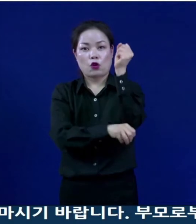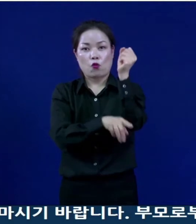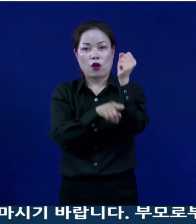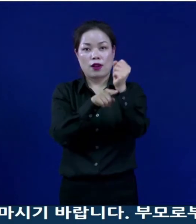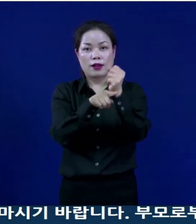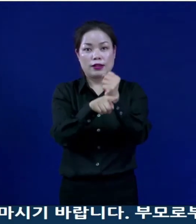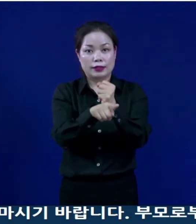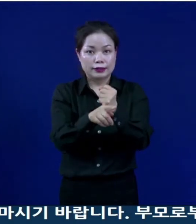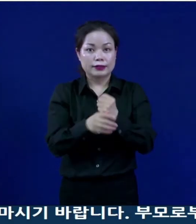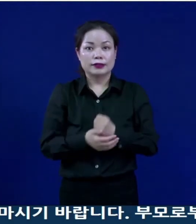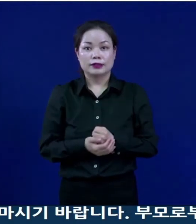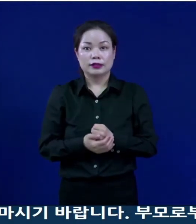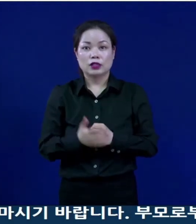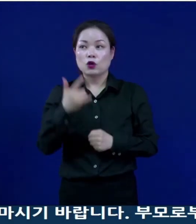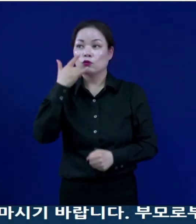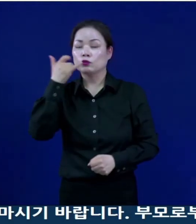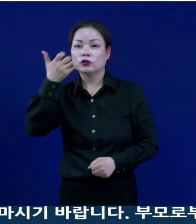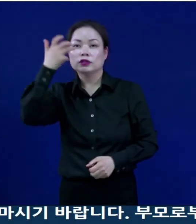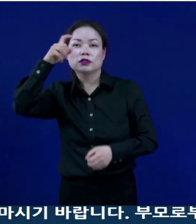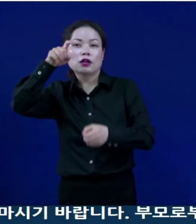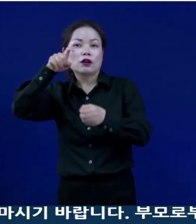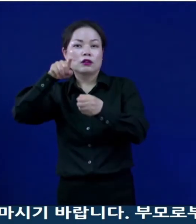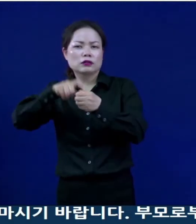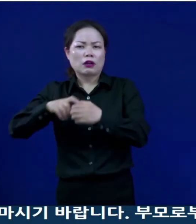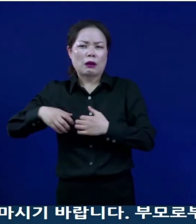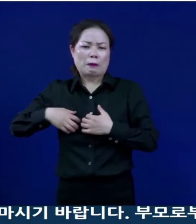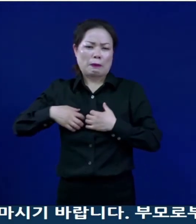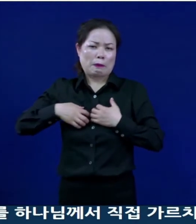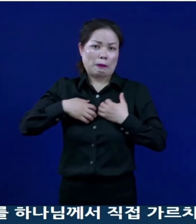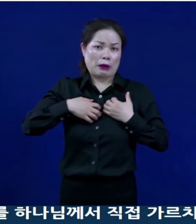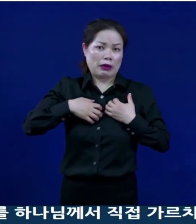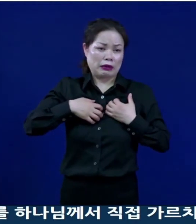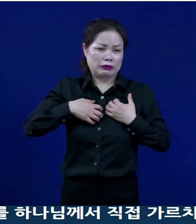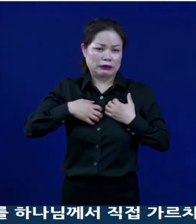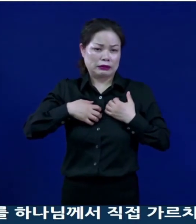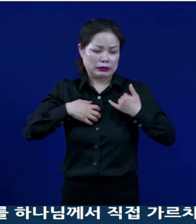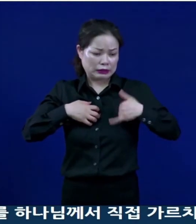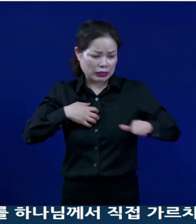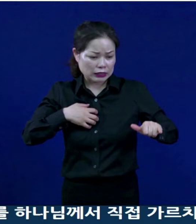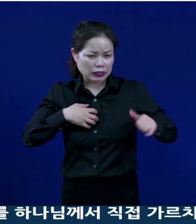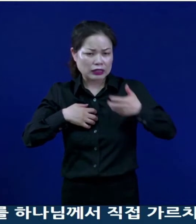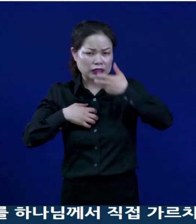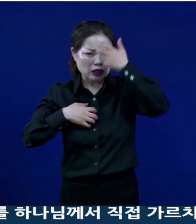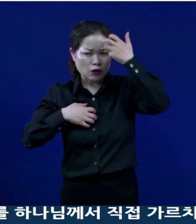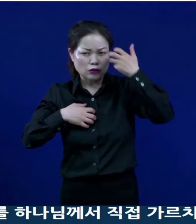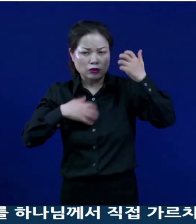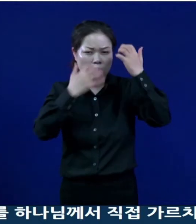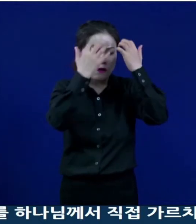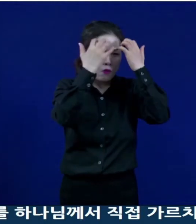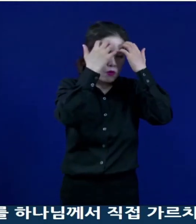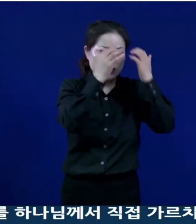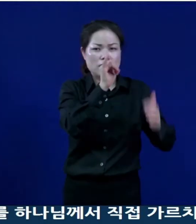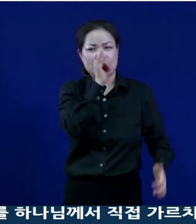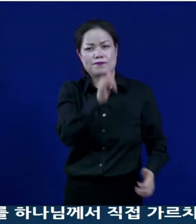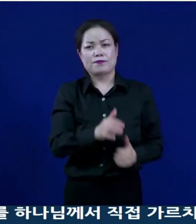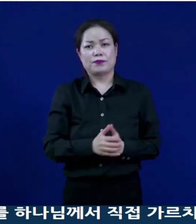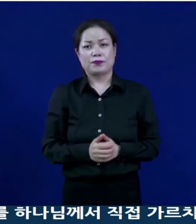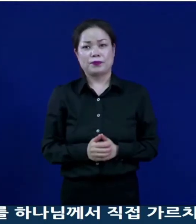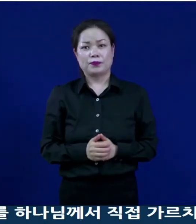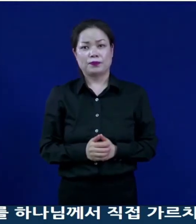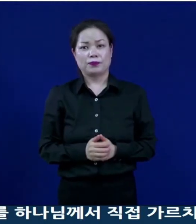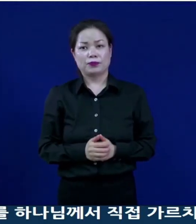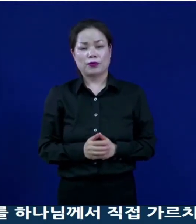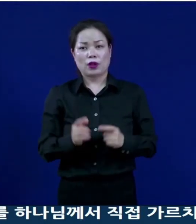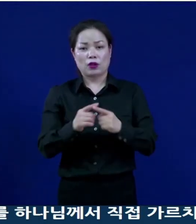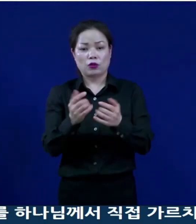원리입니다. 부모의 영적 게으름이 자녀에게 영적인 시련으로 다가온다는 것입니다.